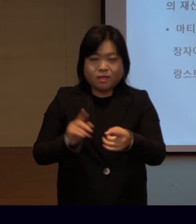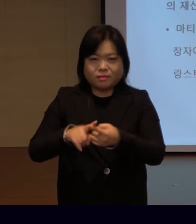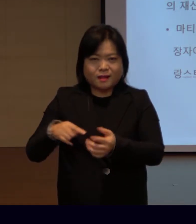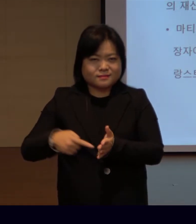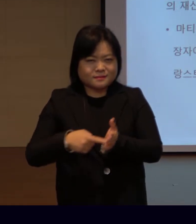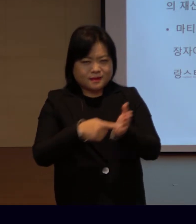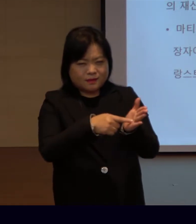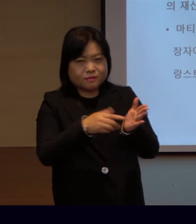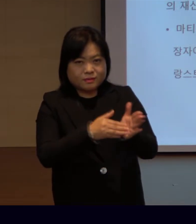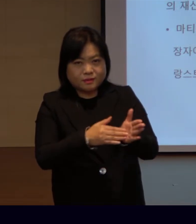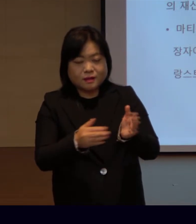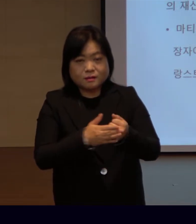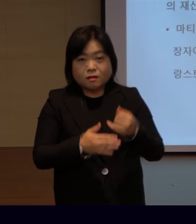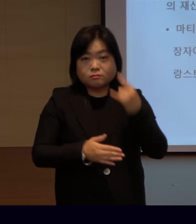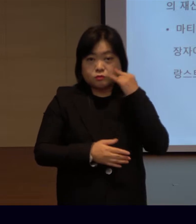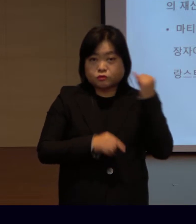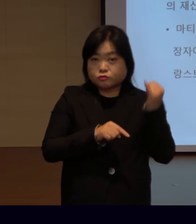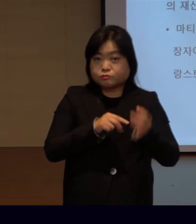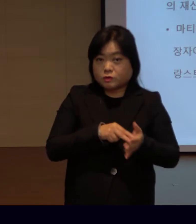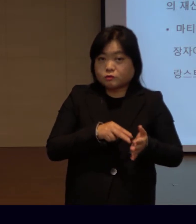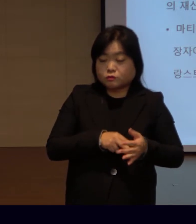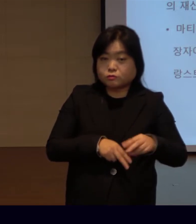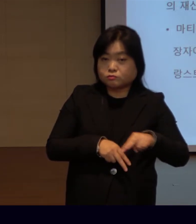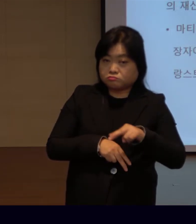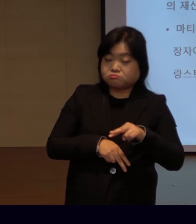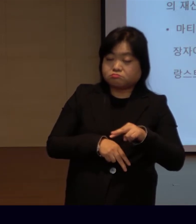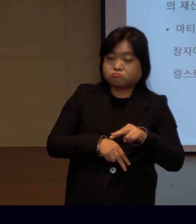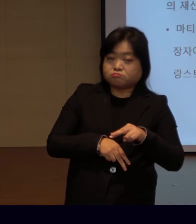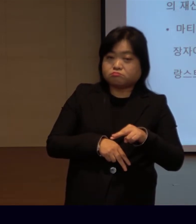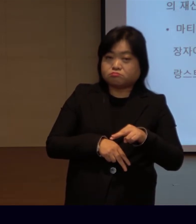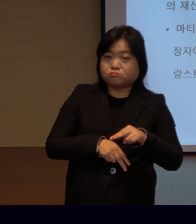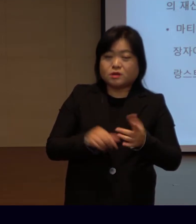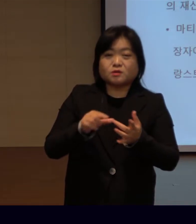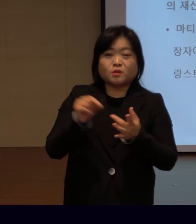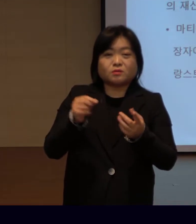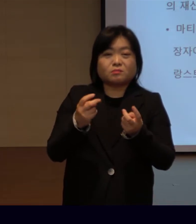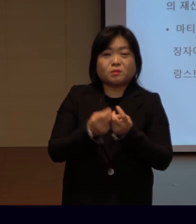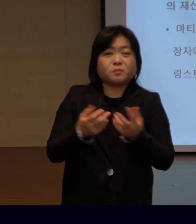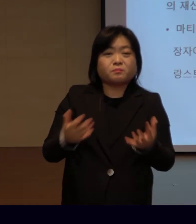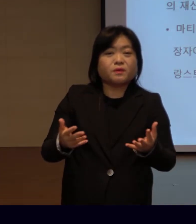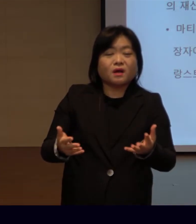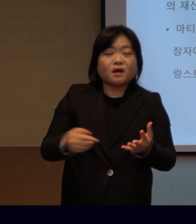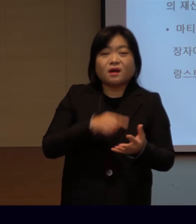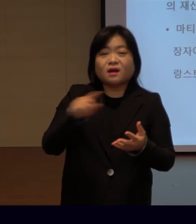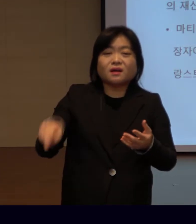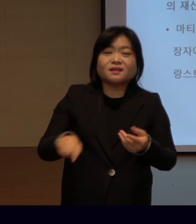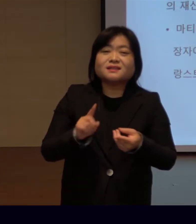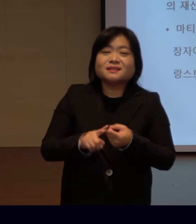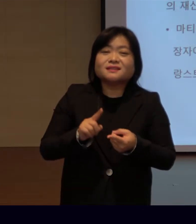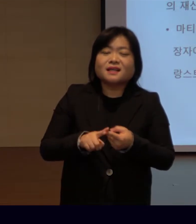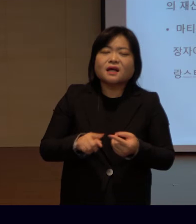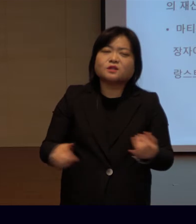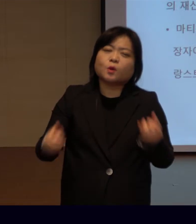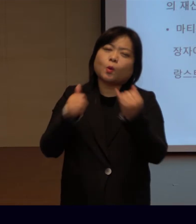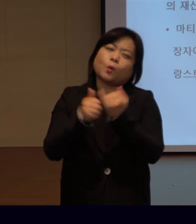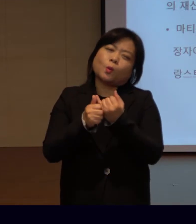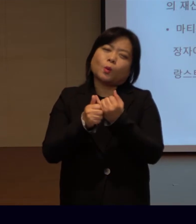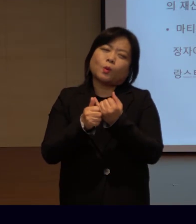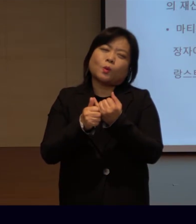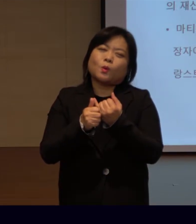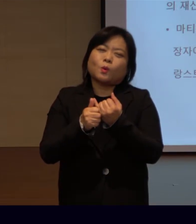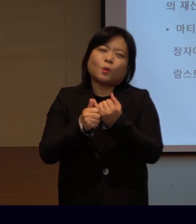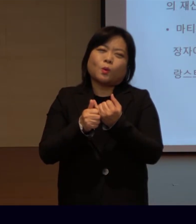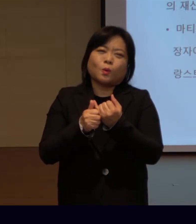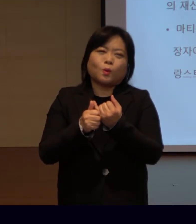제한해요. 그러니까 이제 부인도 뭐 초이스가 없습니다. 왜냐하면 이 결혼이 파토가